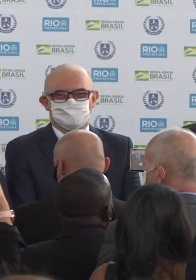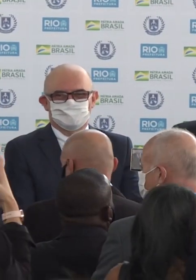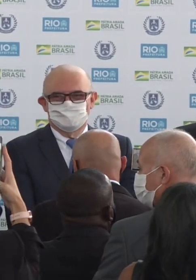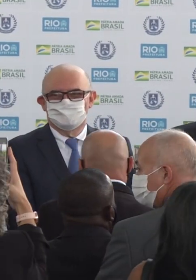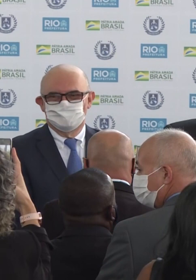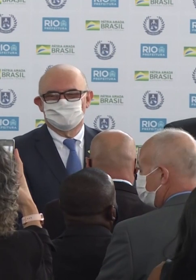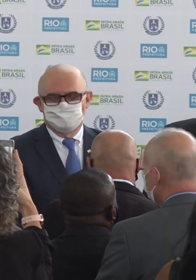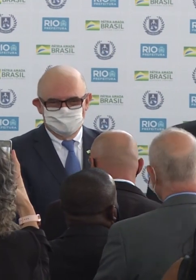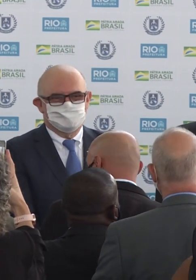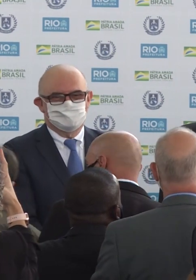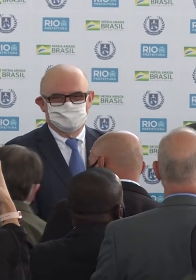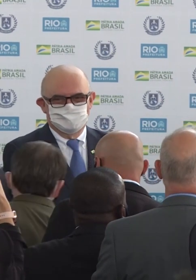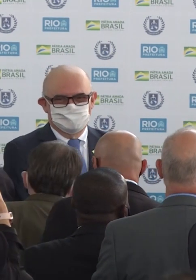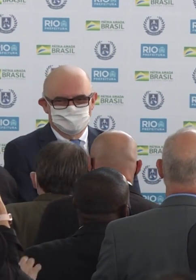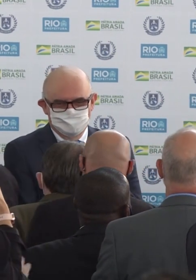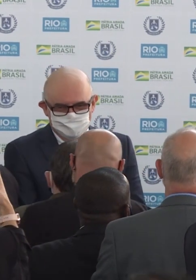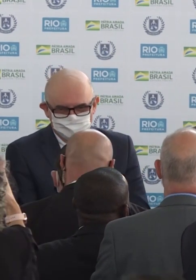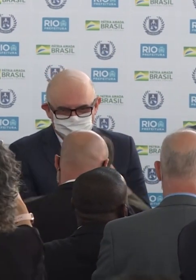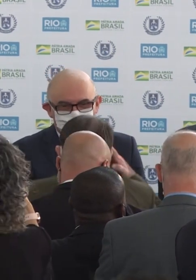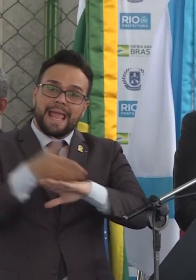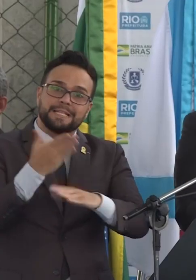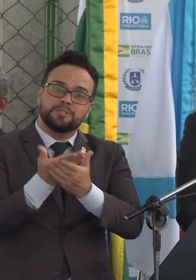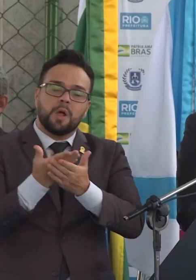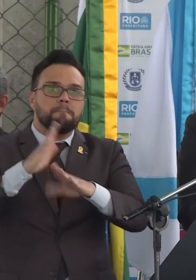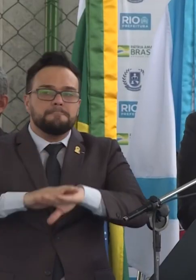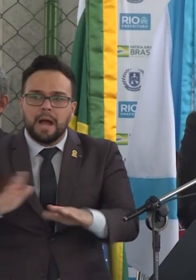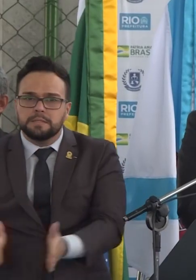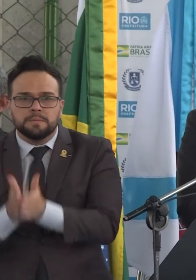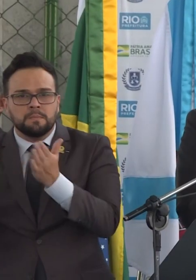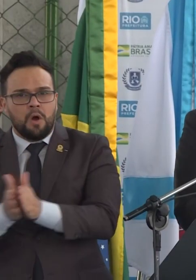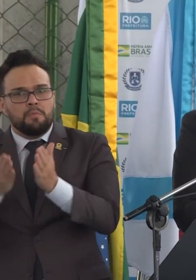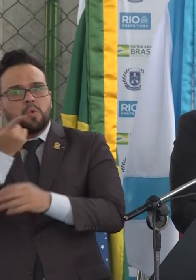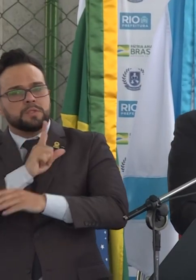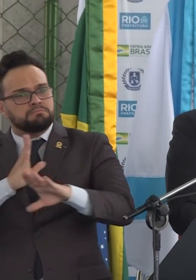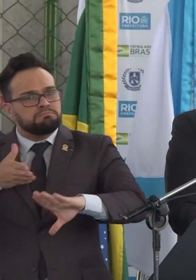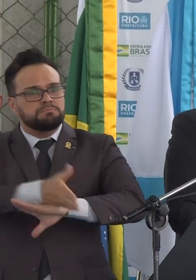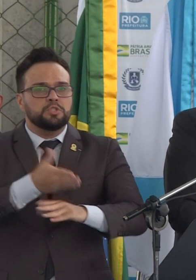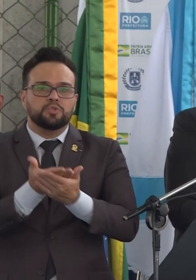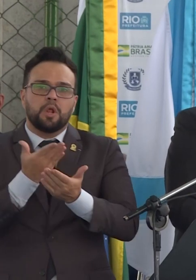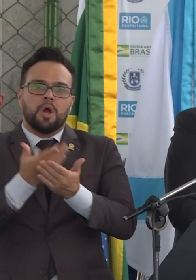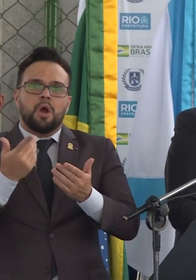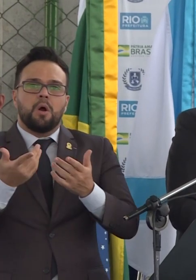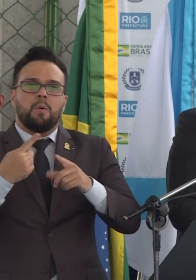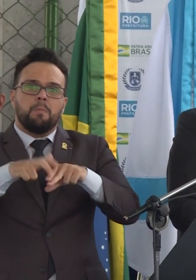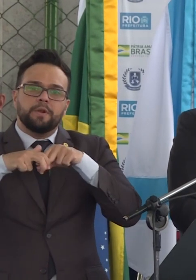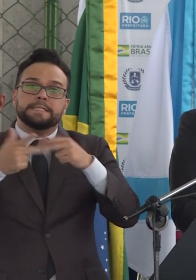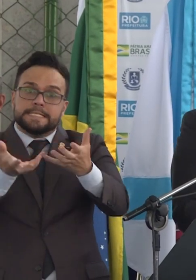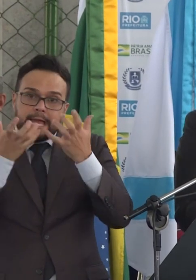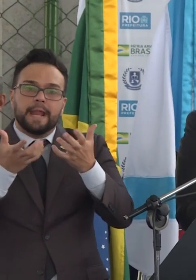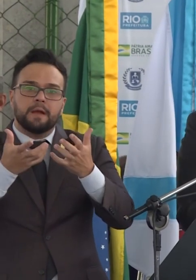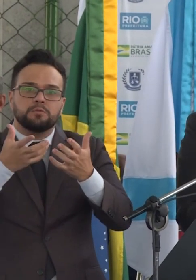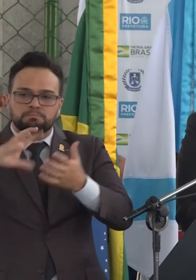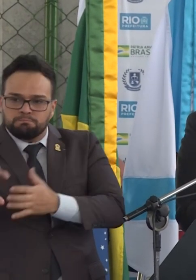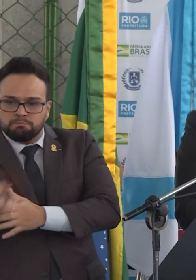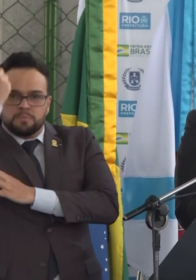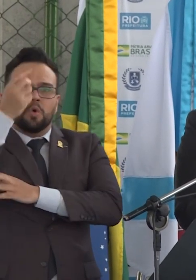esquerda sofreu uma histórica derrota nessas eleições, em uma clara sinalização de que a onda conservadora chegou em 2018 para ficar. O revés